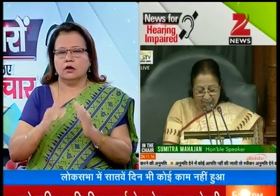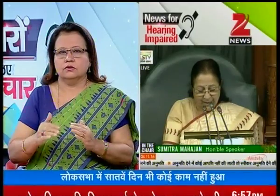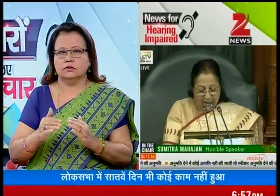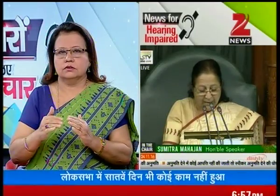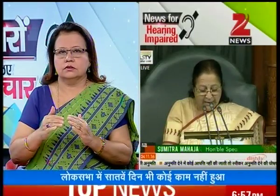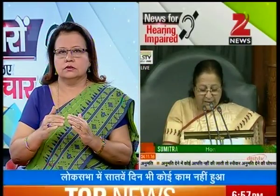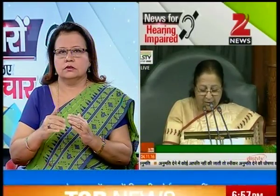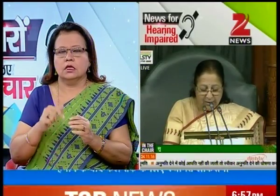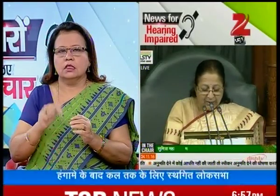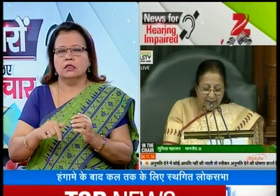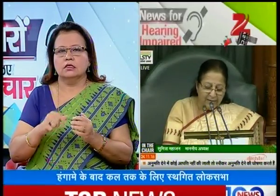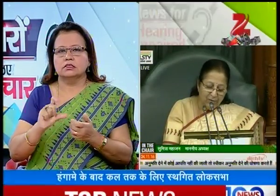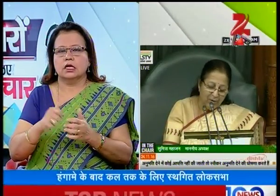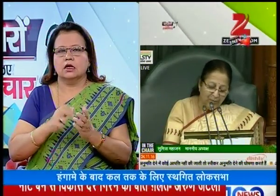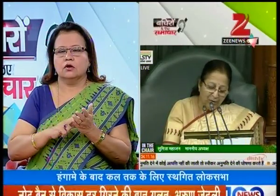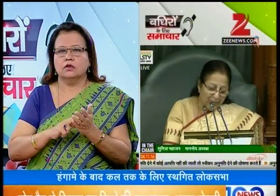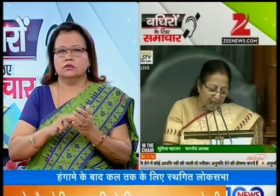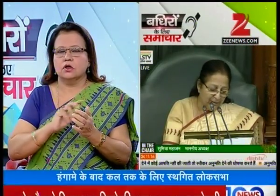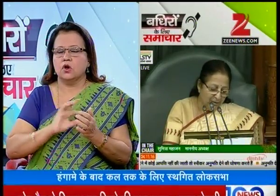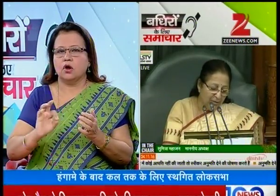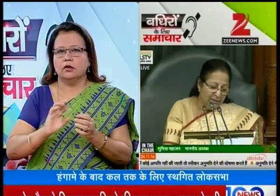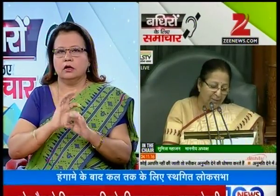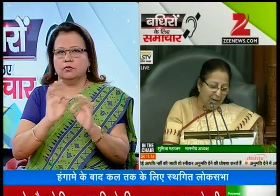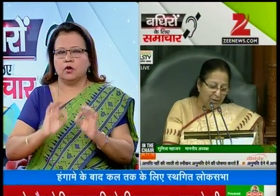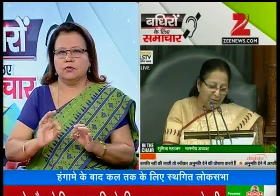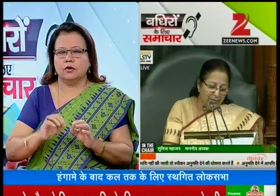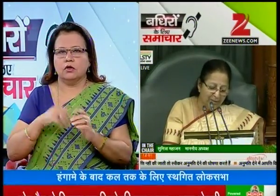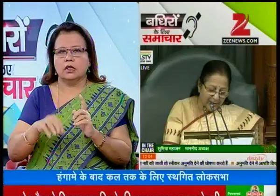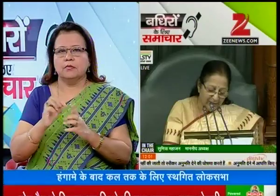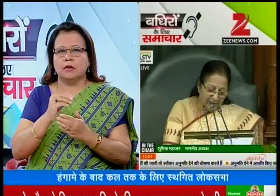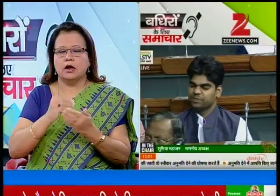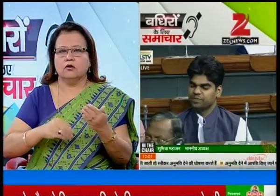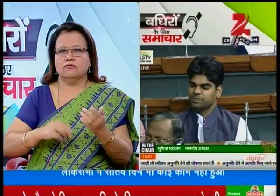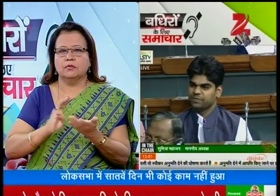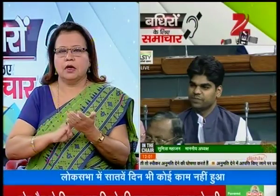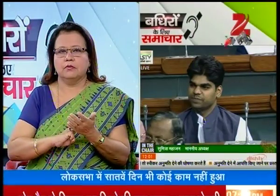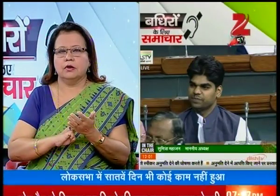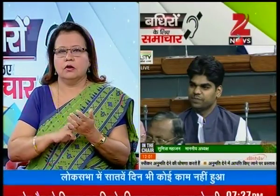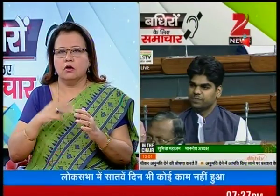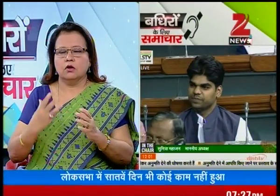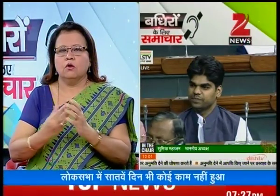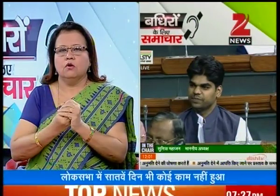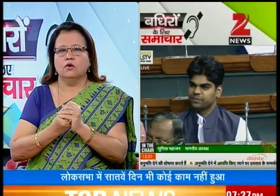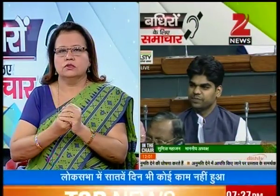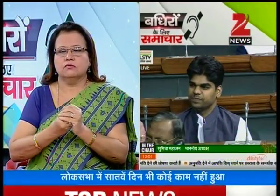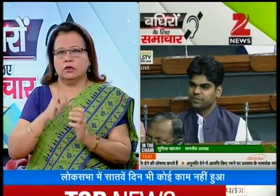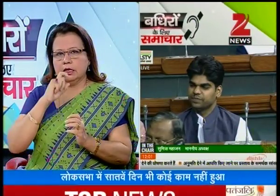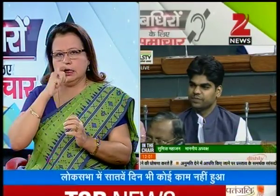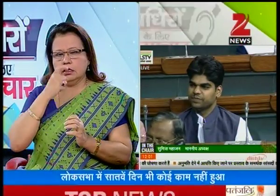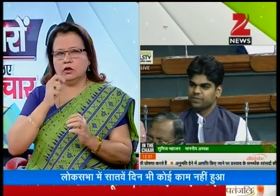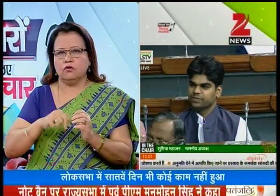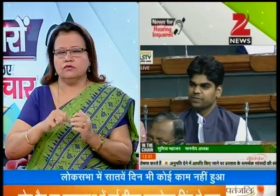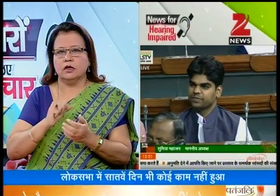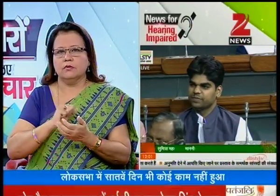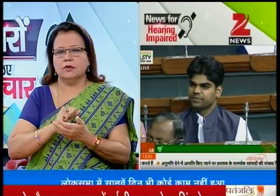हाउस दिस कंडक्ट इ नॉट प्रॉपर ऑन द पार्ट द मेंबर एंड आल्सो फॉर द डिग्निटी एंड